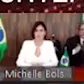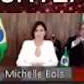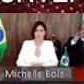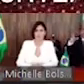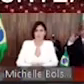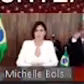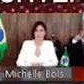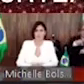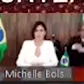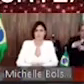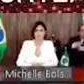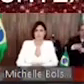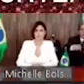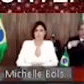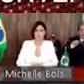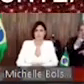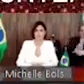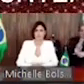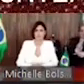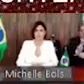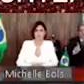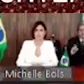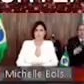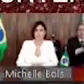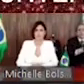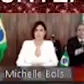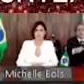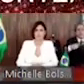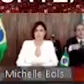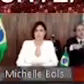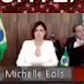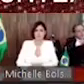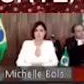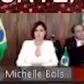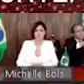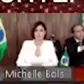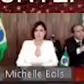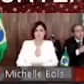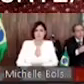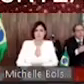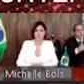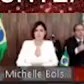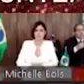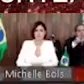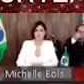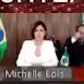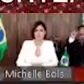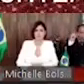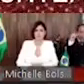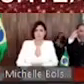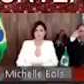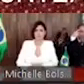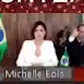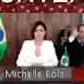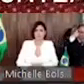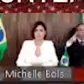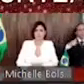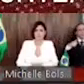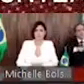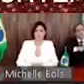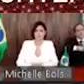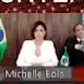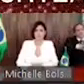acrecienta en medio de esta pandemia, es importante. Todos los programas que les he descrito nos ayudan precisamente a eso, a tener